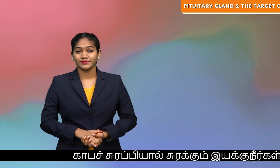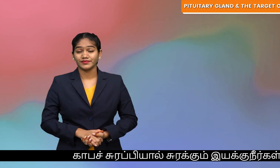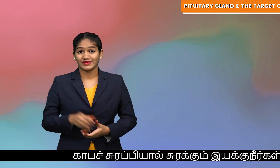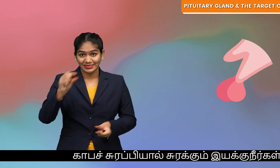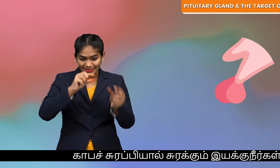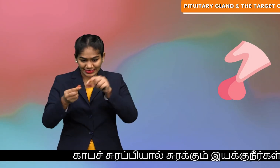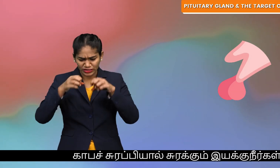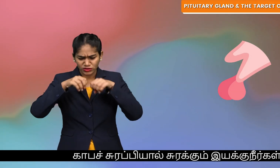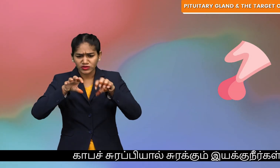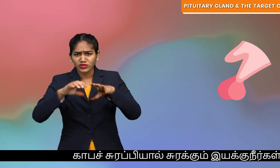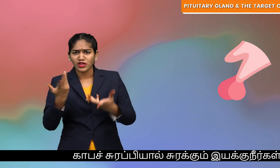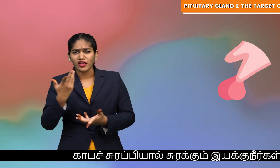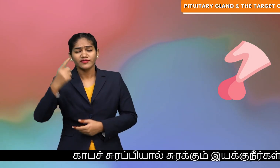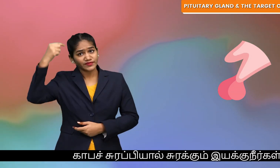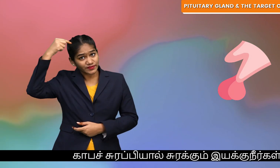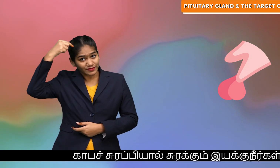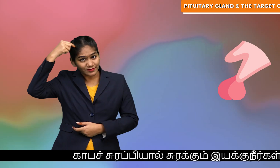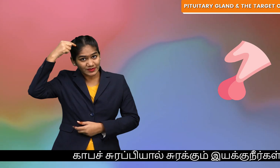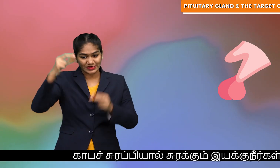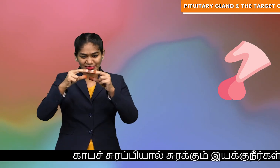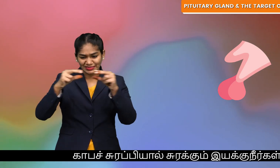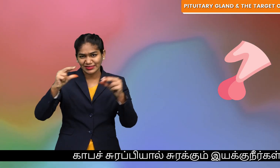காபஸ் சுரப்பியால் சுரக்கும் இயக்குநீர்கள்: